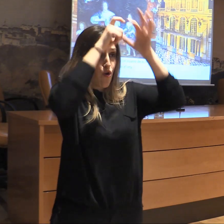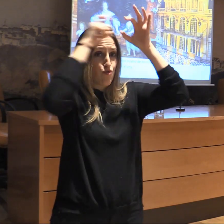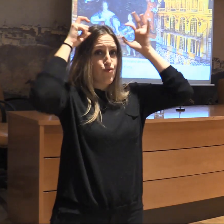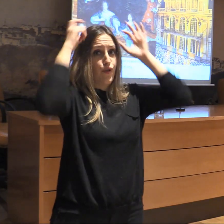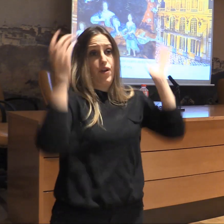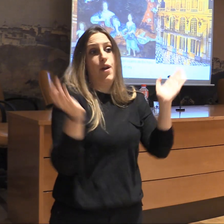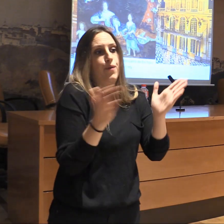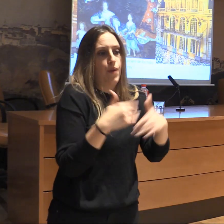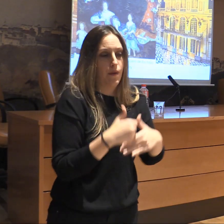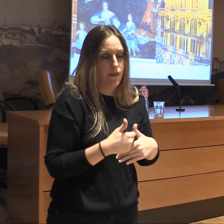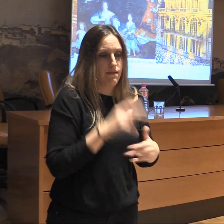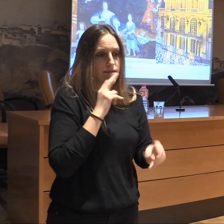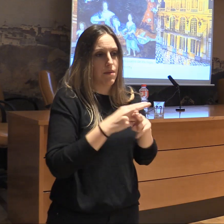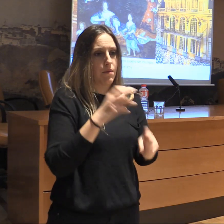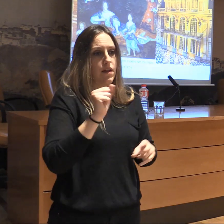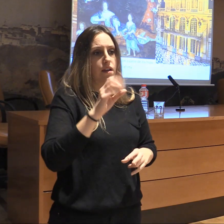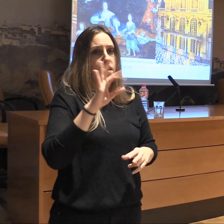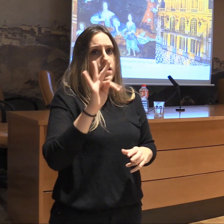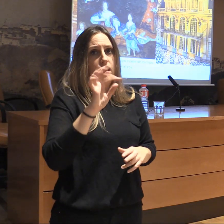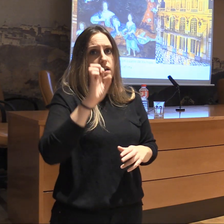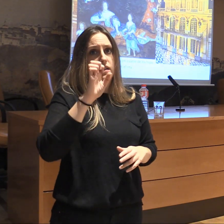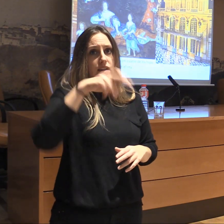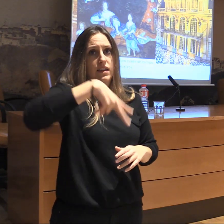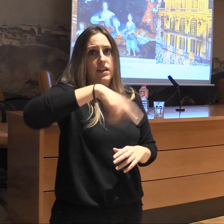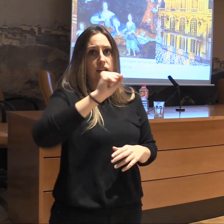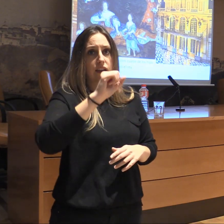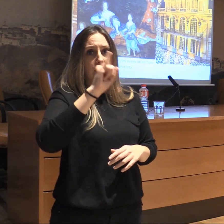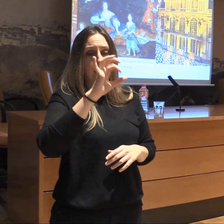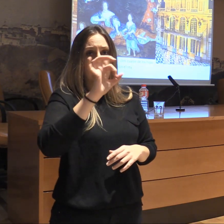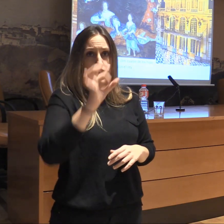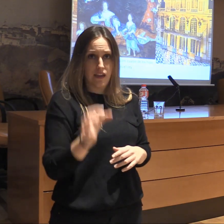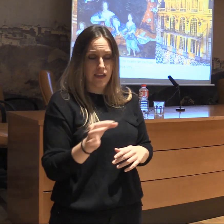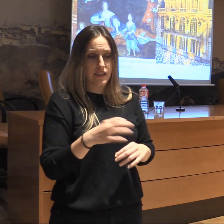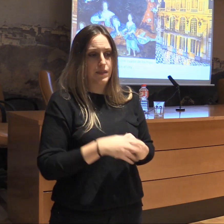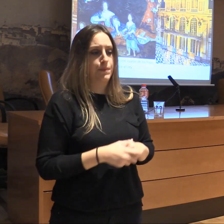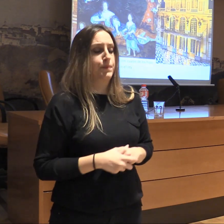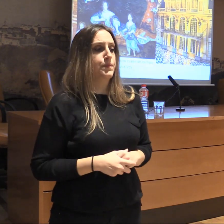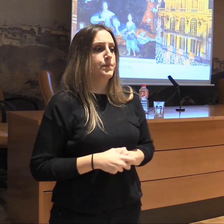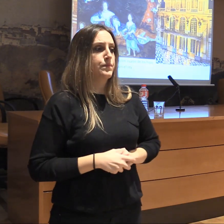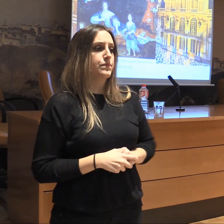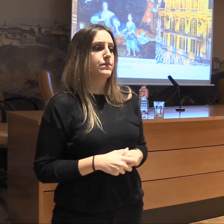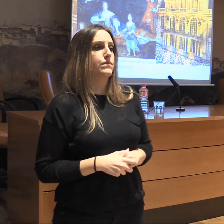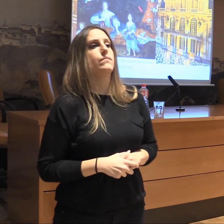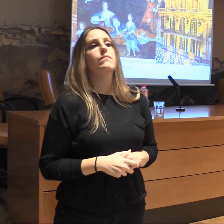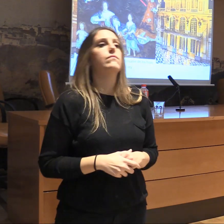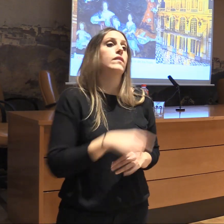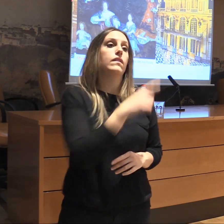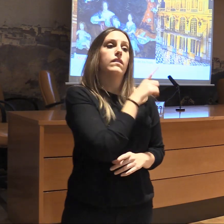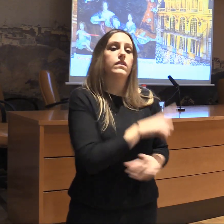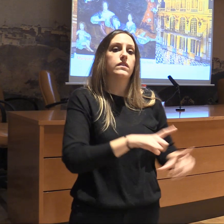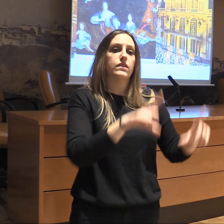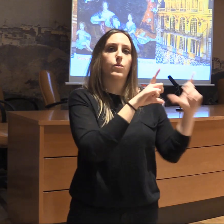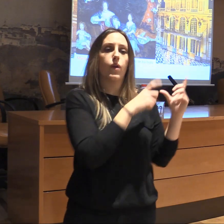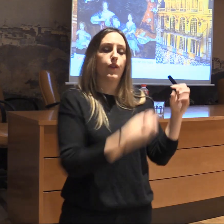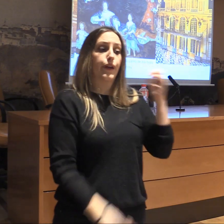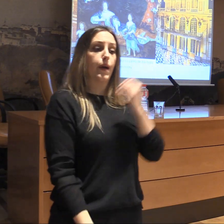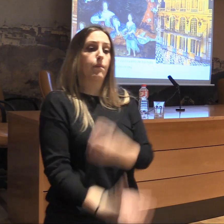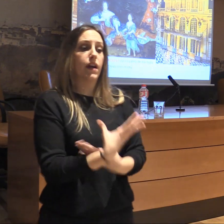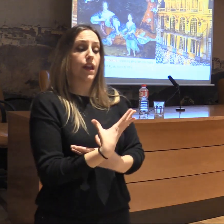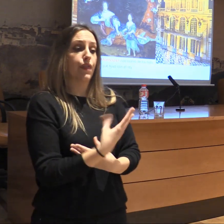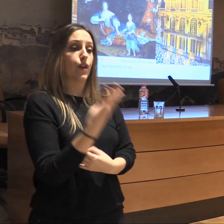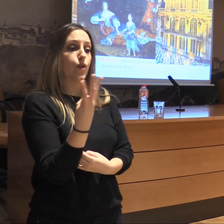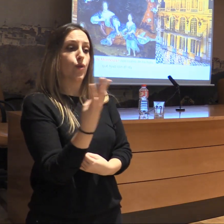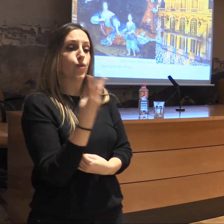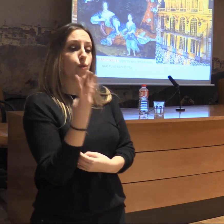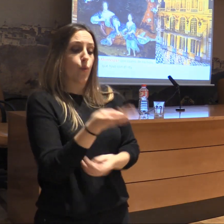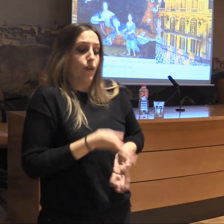de Athénaïs de Rochechouart, la marquesa de Montespan. Y en este cuadro aparece con cuatro